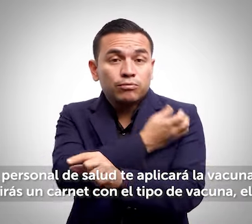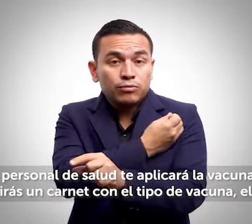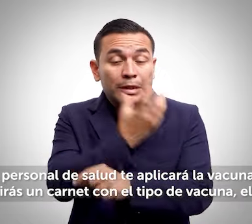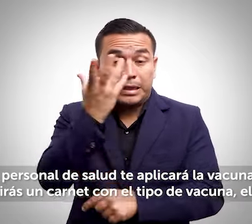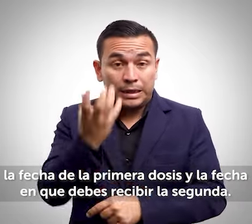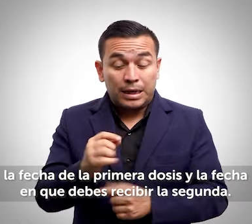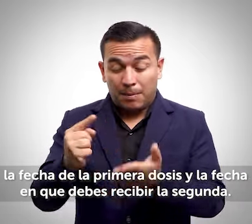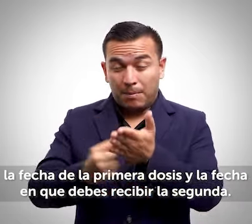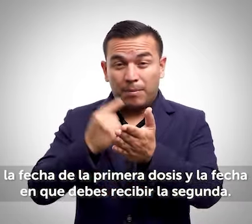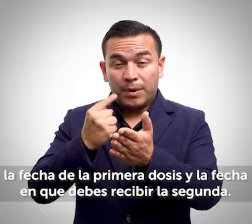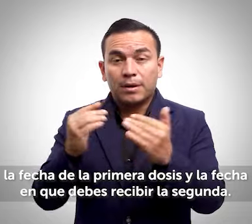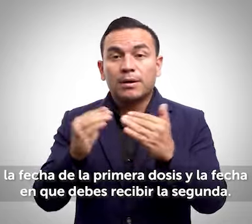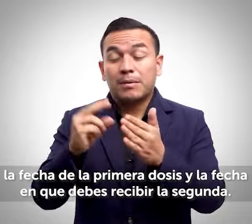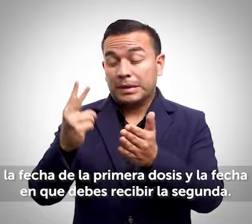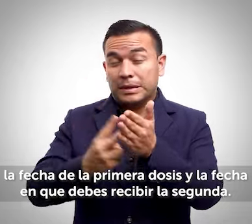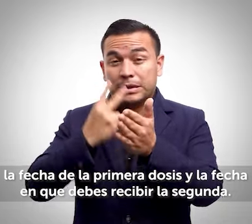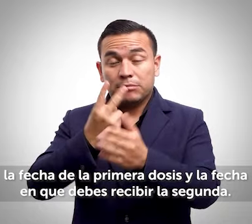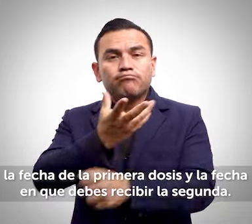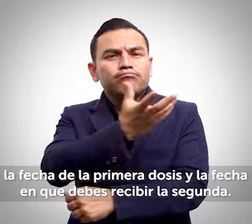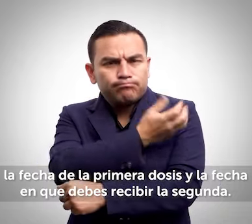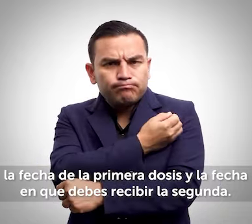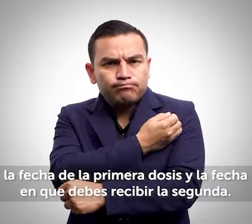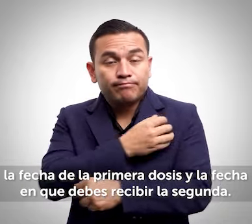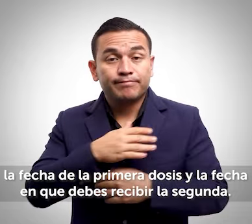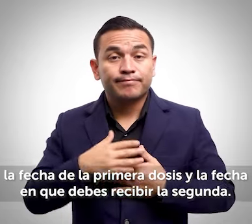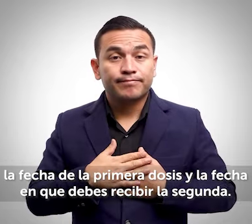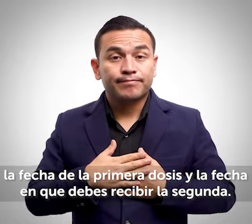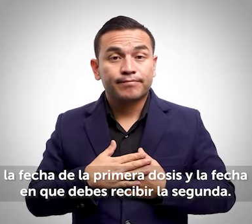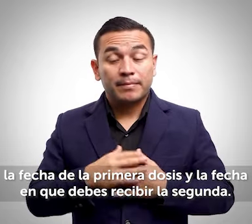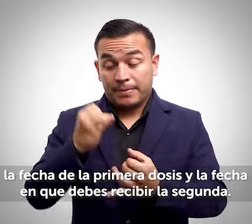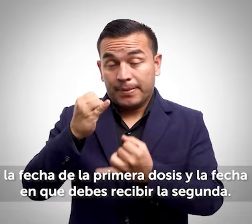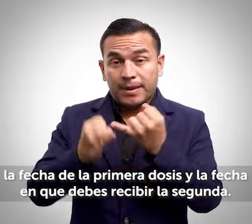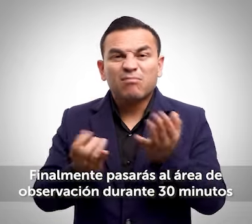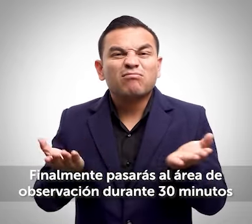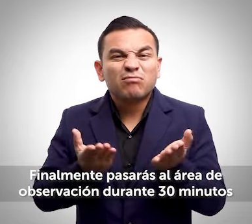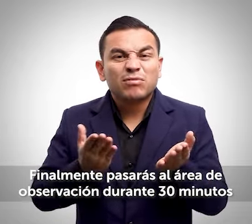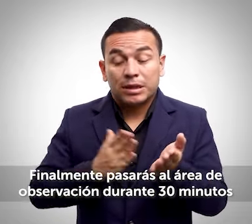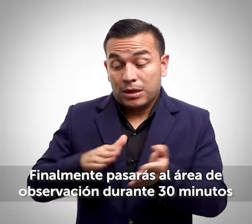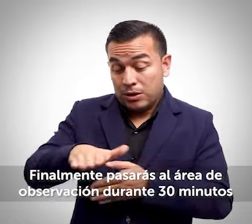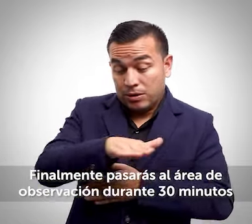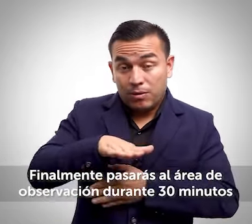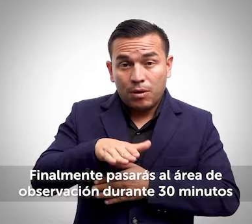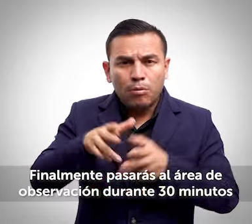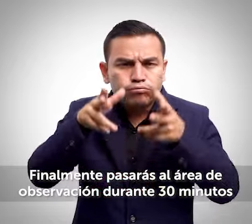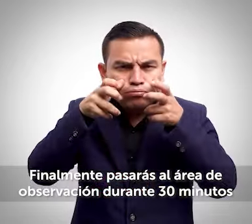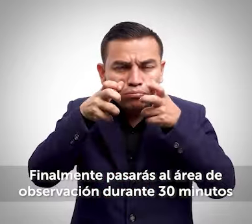vacuna, el lote, la fecha de la primera dosis y la fecha en que debes recibir la segunda. Finalmente, pasarás al área de